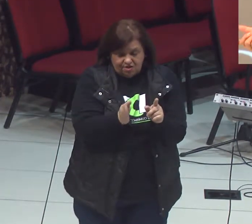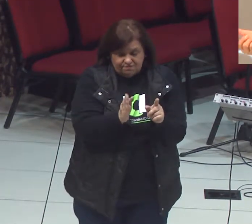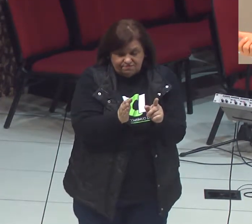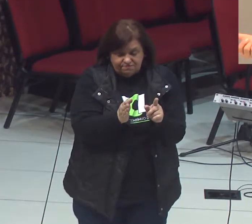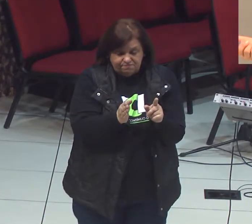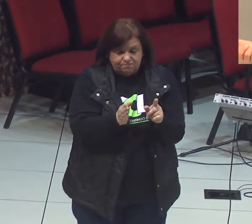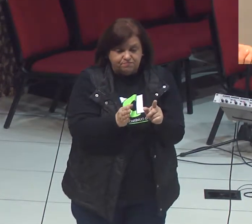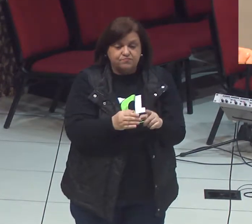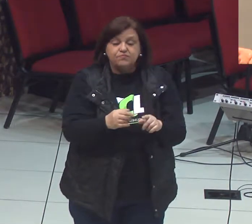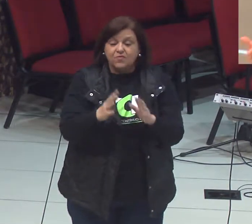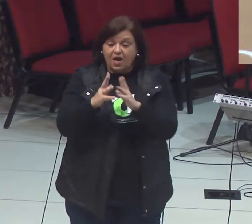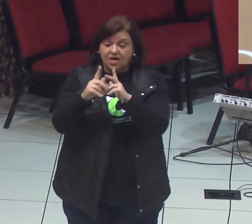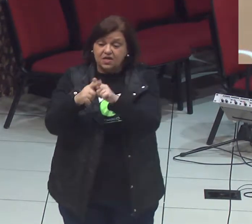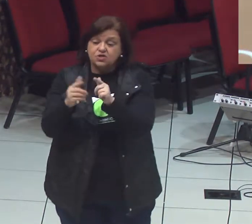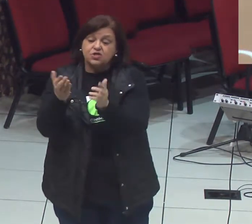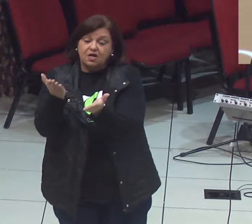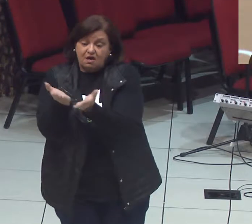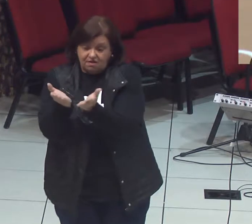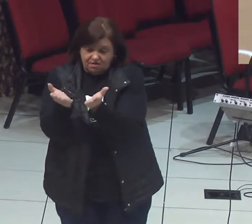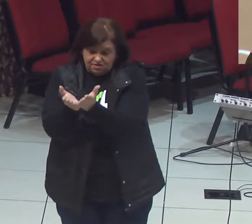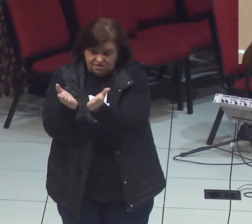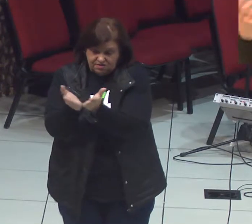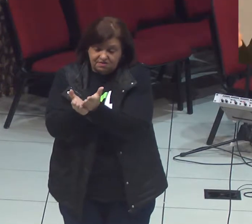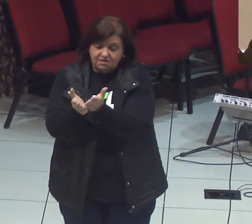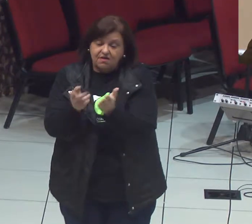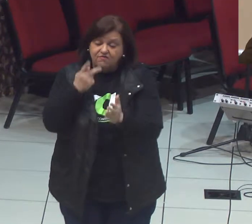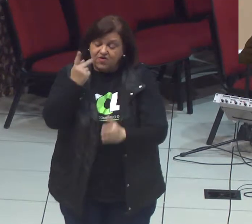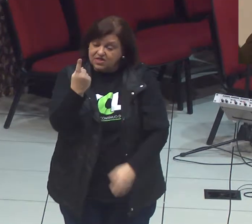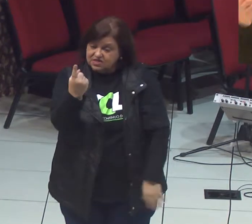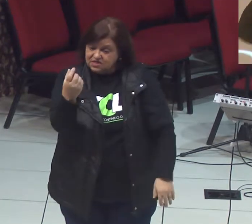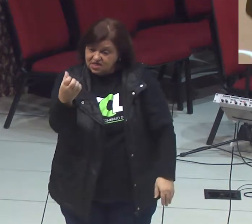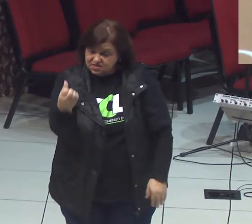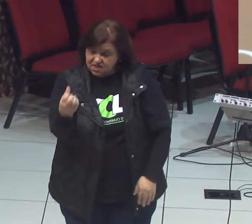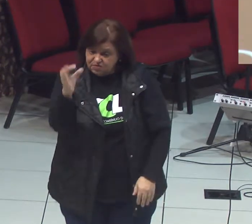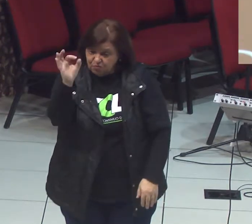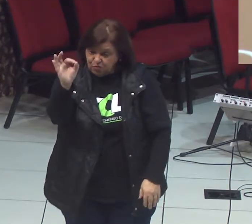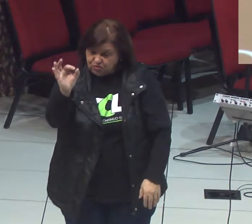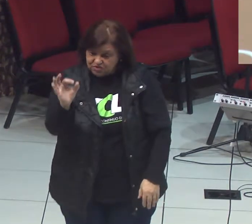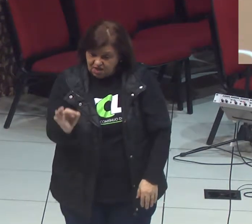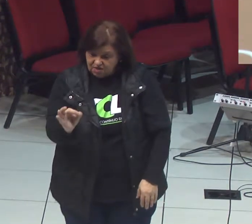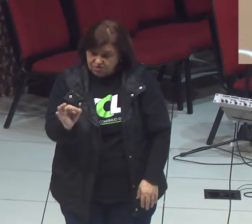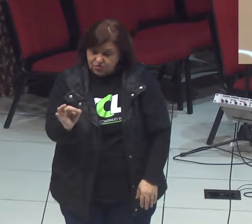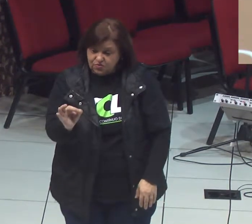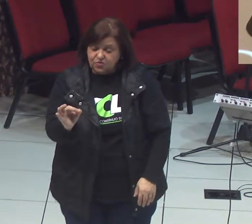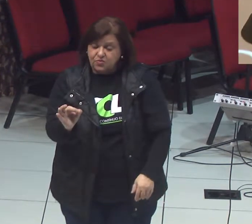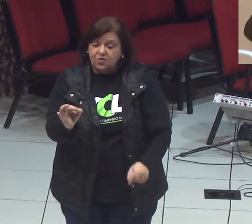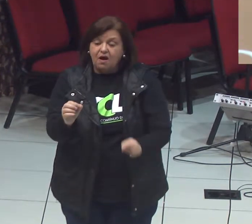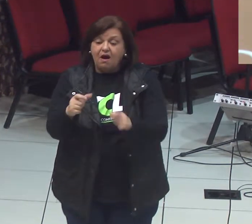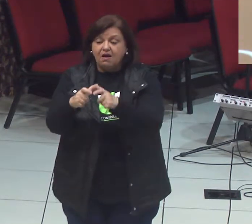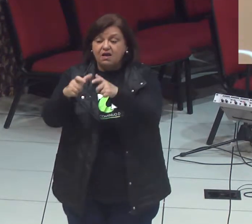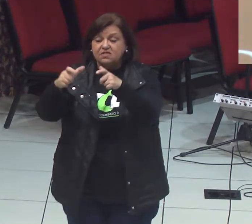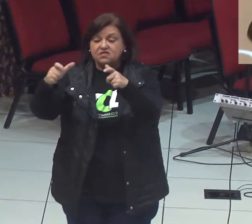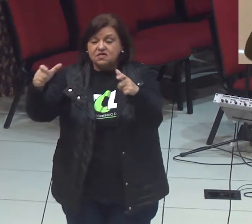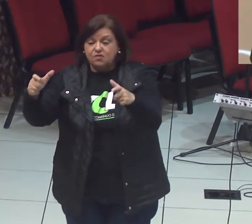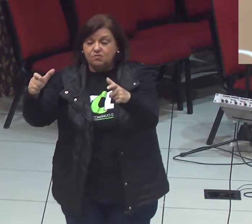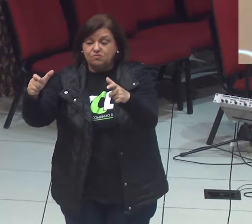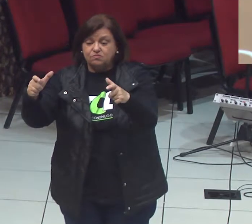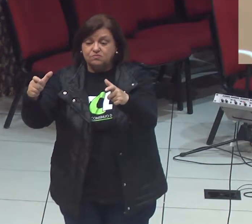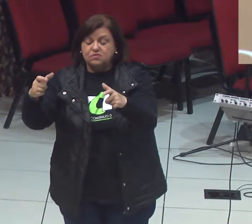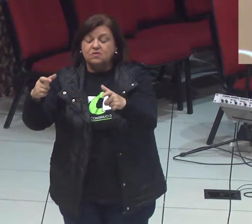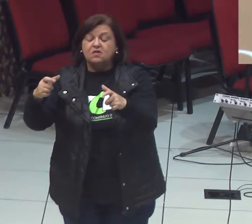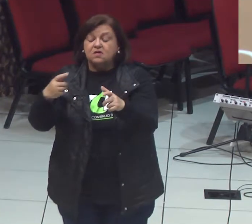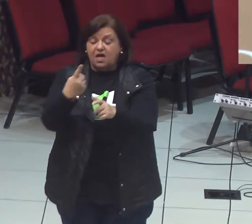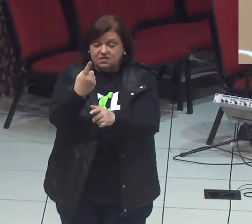Em relação à igreja cristã, os evangélicos, de 16% de 2000 para 2010, por exemplo, já são 22%, está